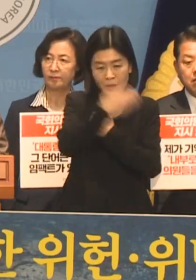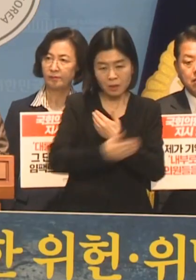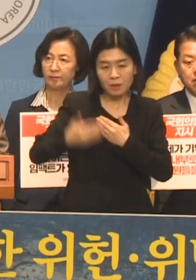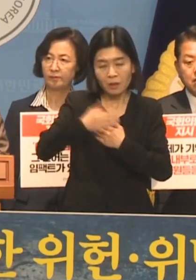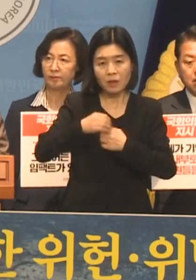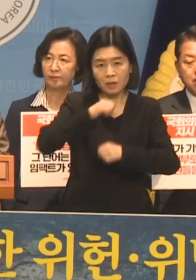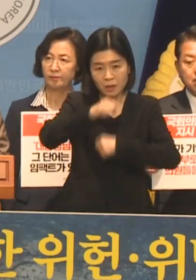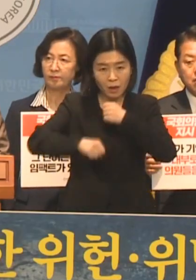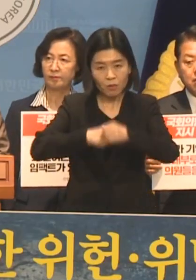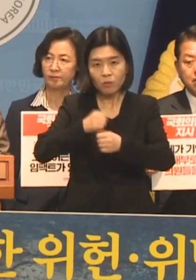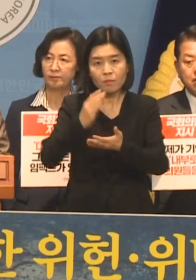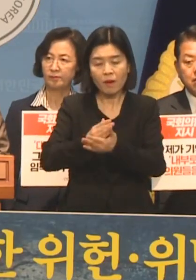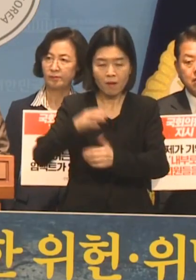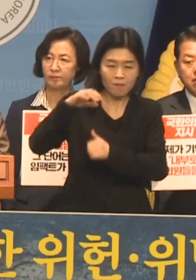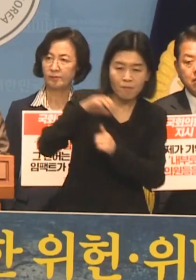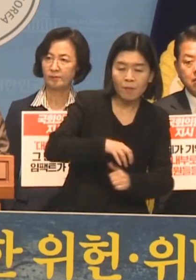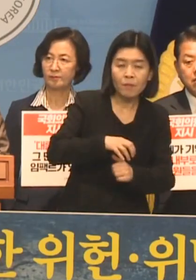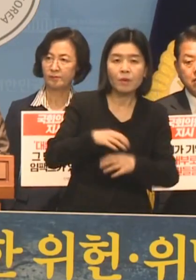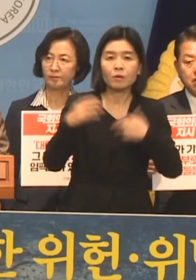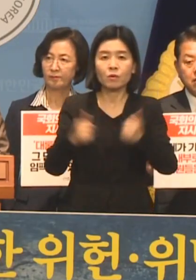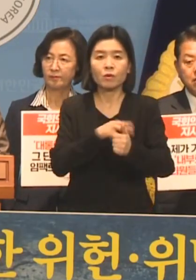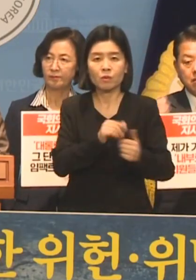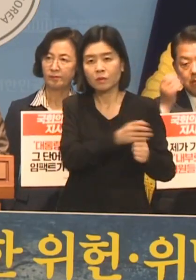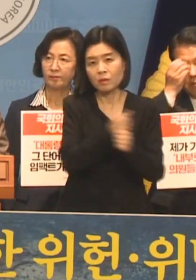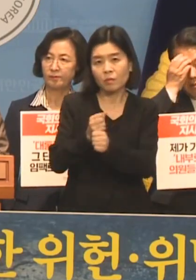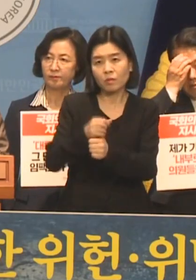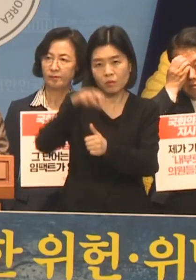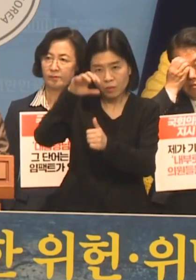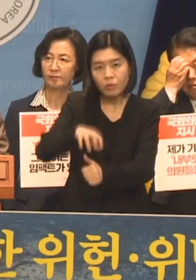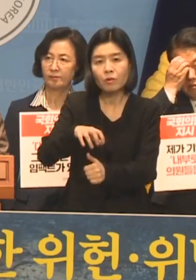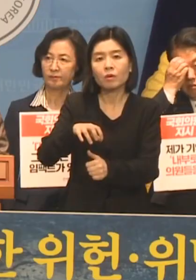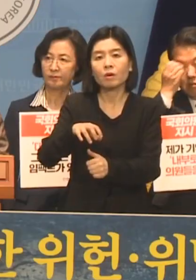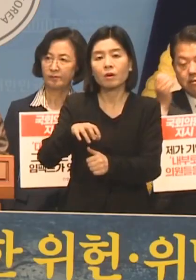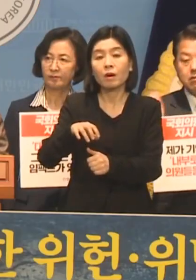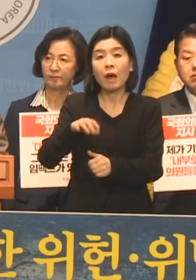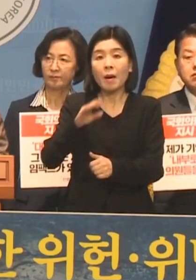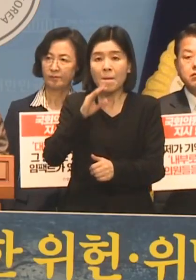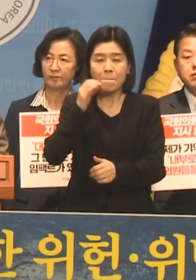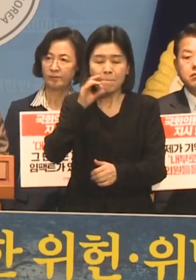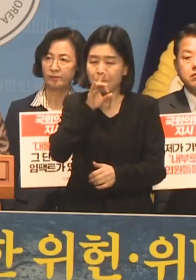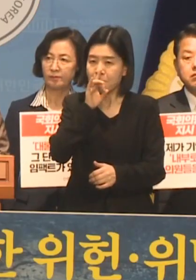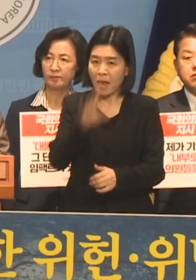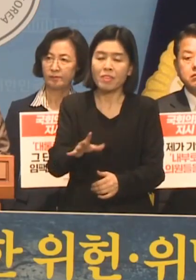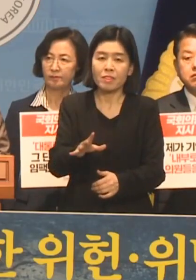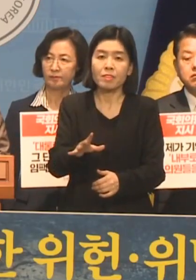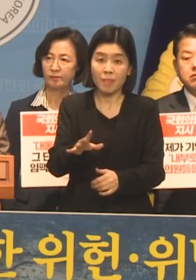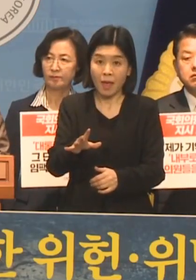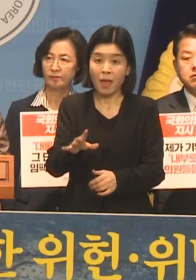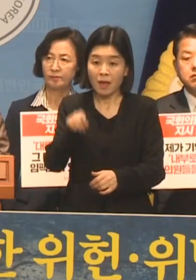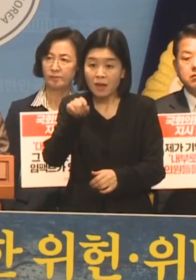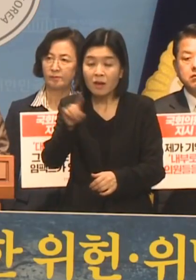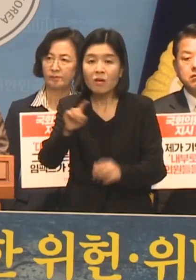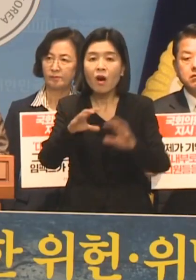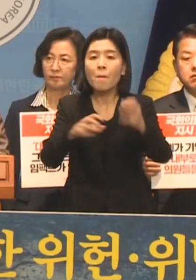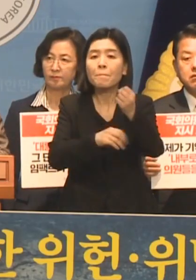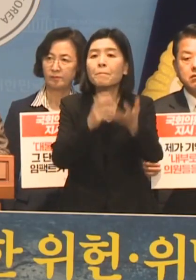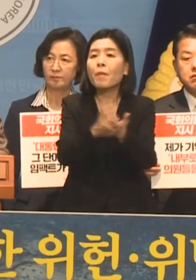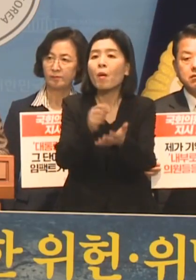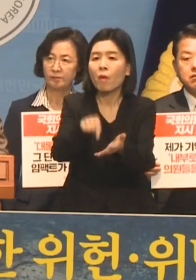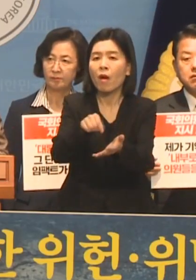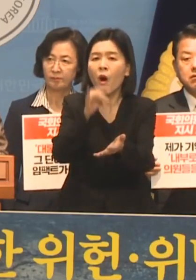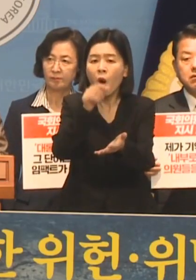물론이고 국회의원의 체포 또는 구금을 엄격히 제한한 헌법을 정면으로 위반한